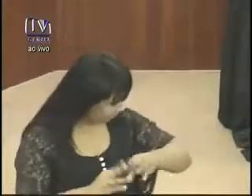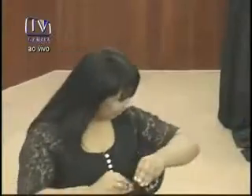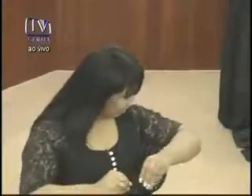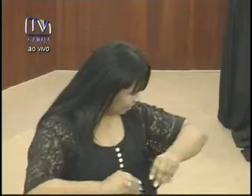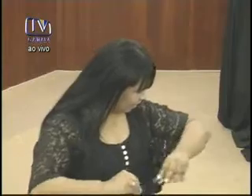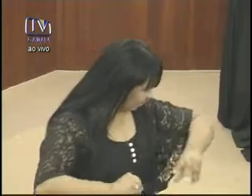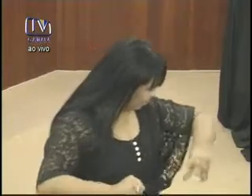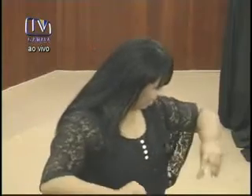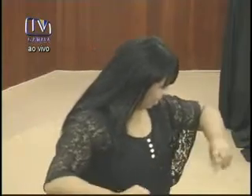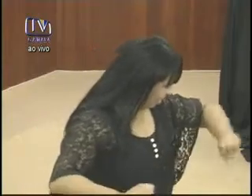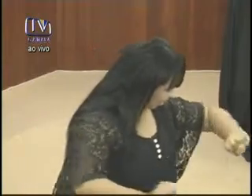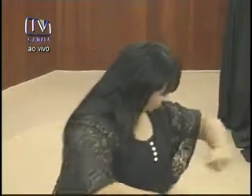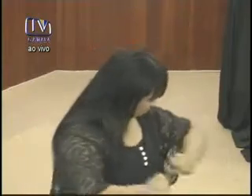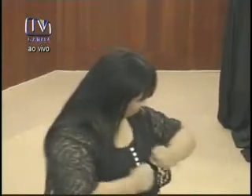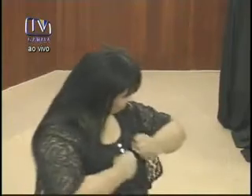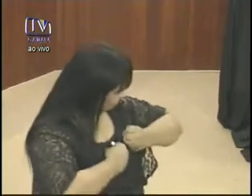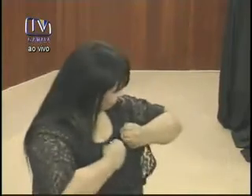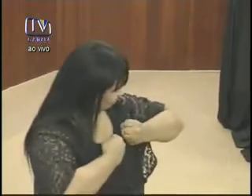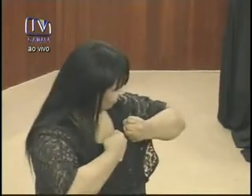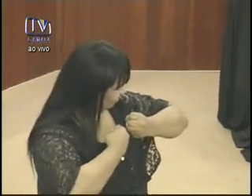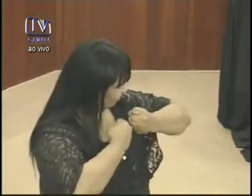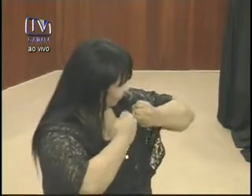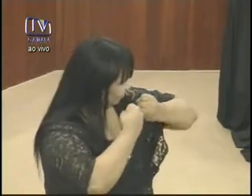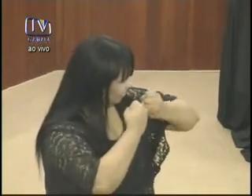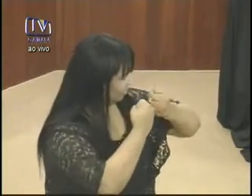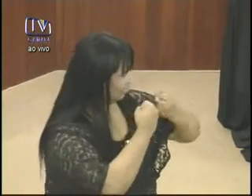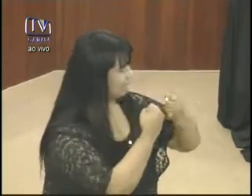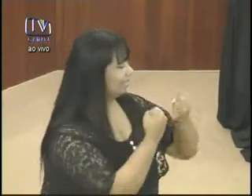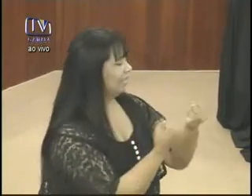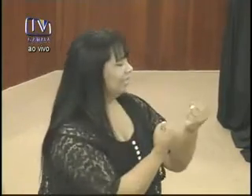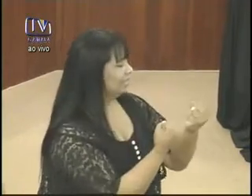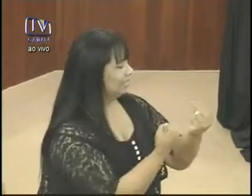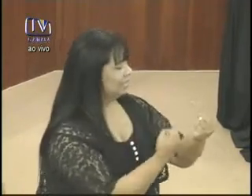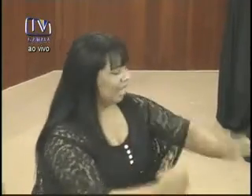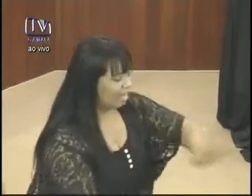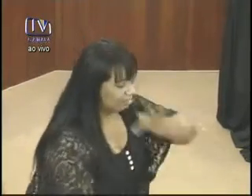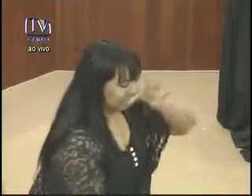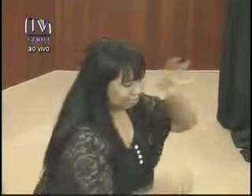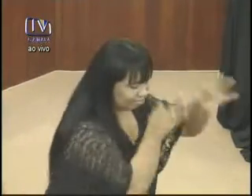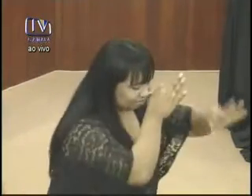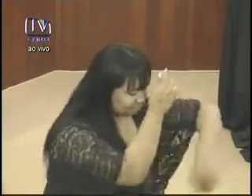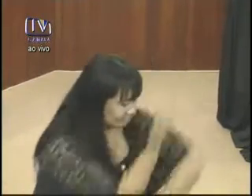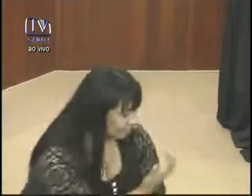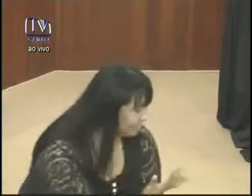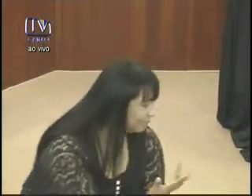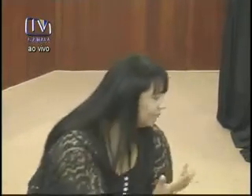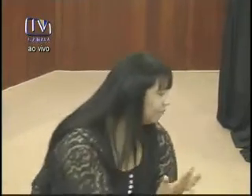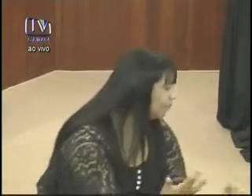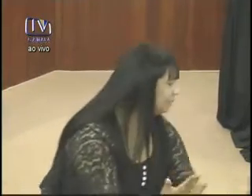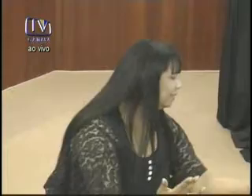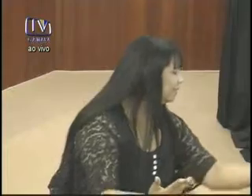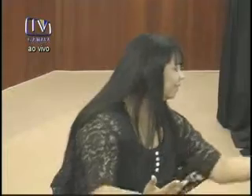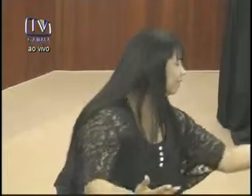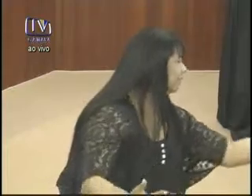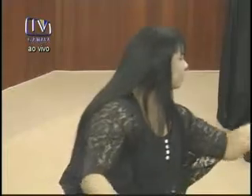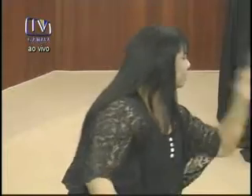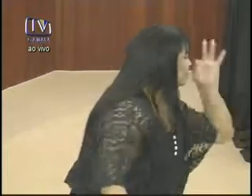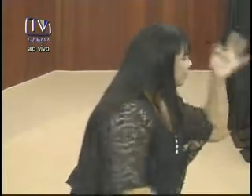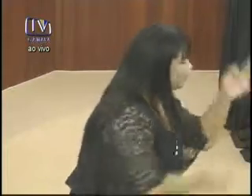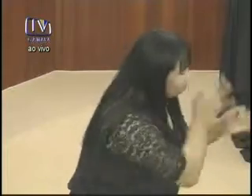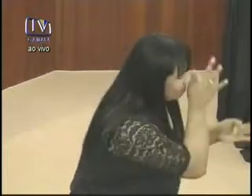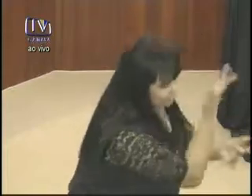Que a terra mais garrida, teus risonhos lindos